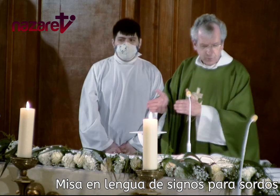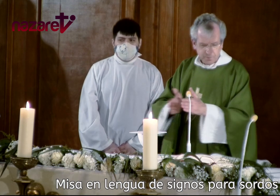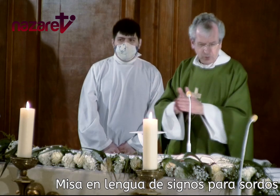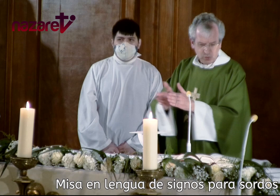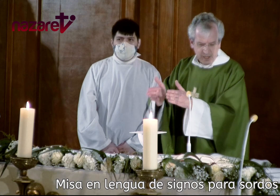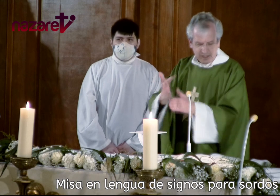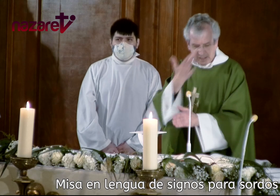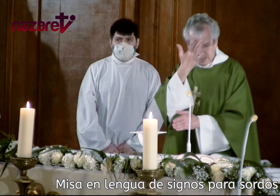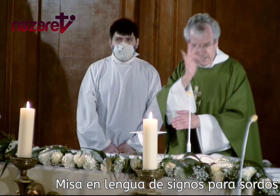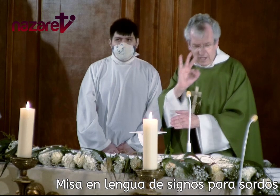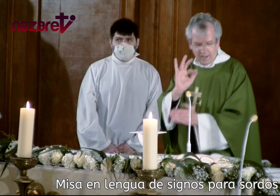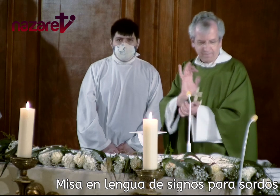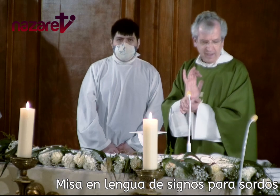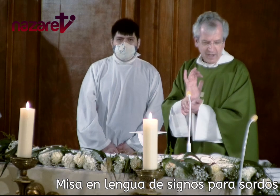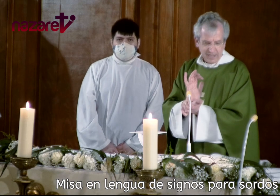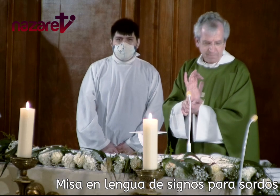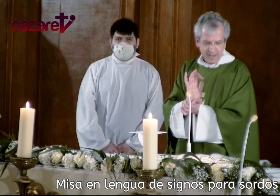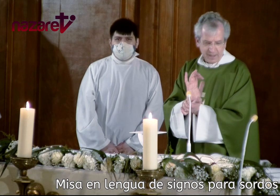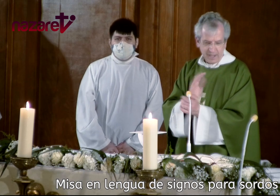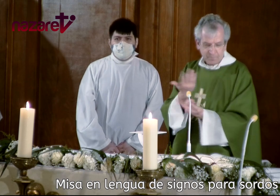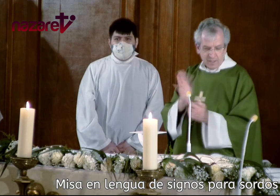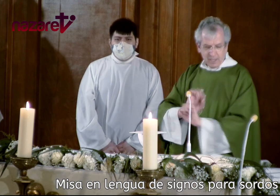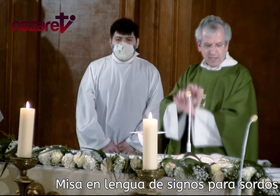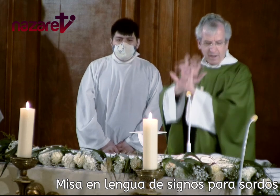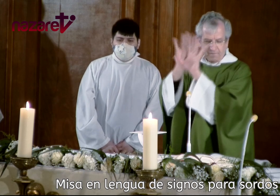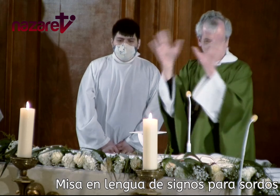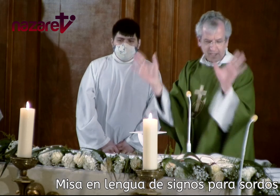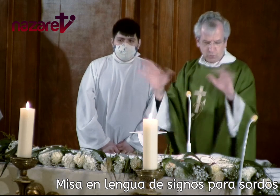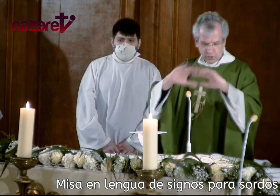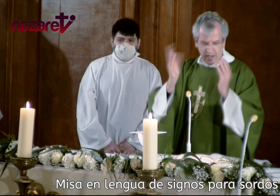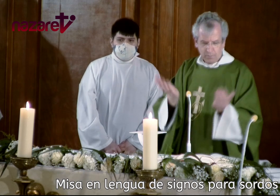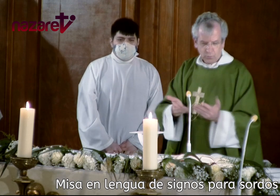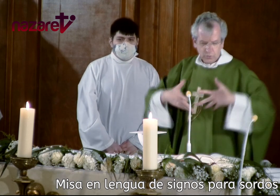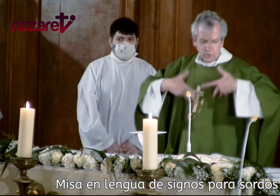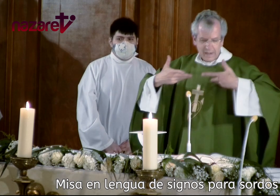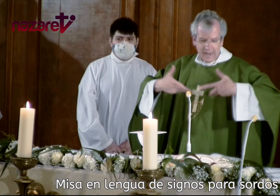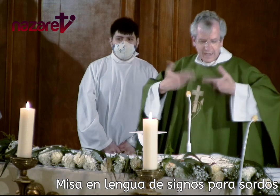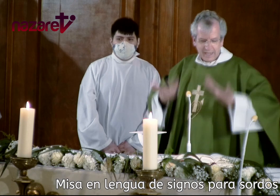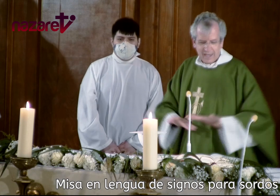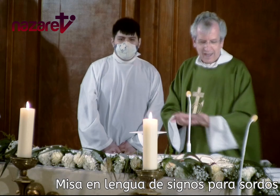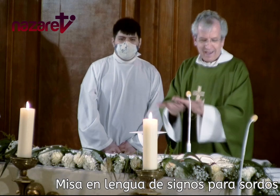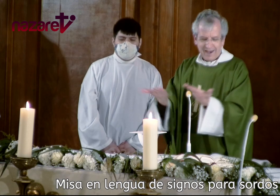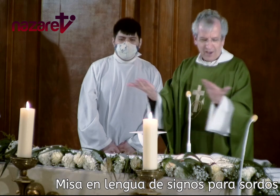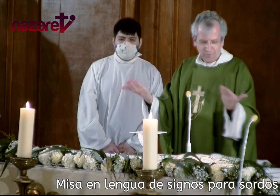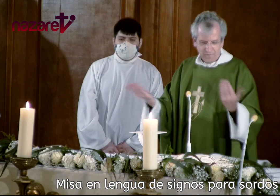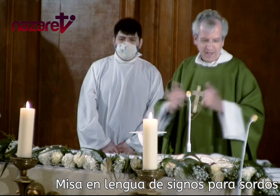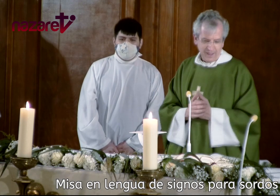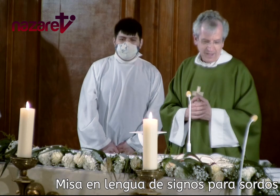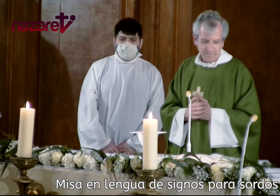por tus sendas en la fe y en la esperanza y manifestemos con la alegría y la confianza